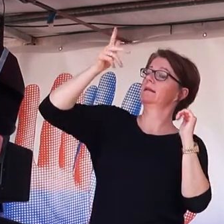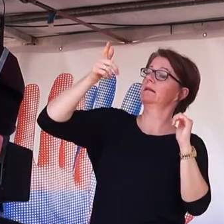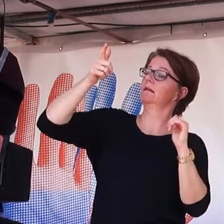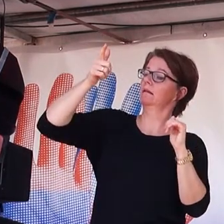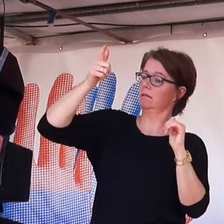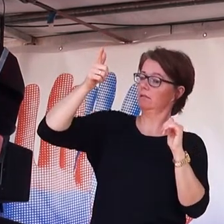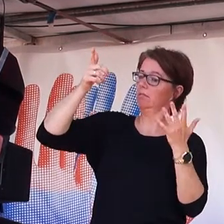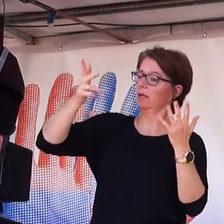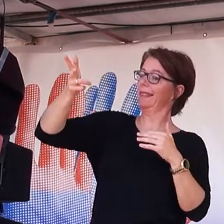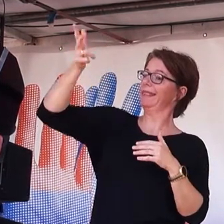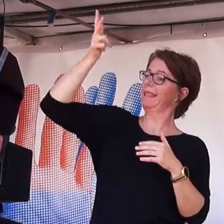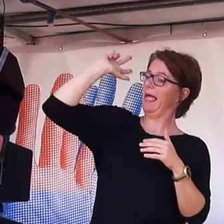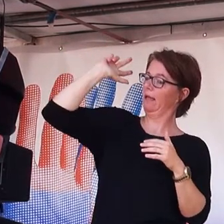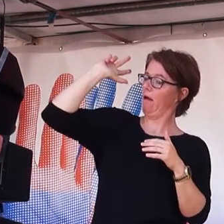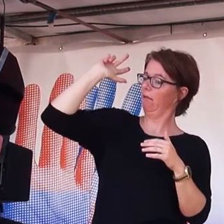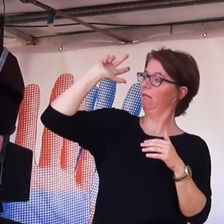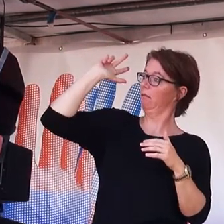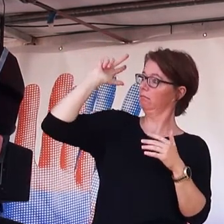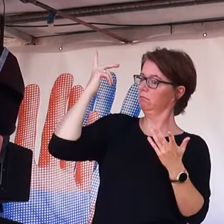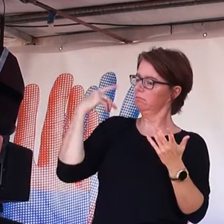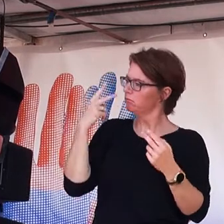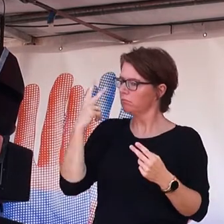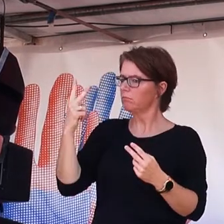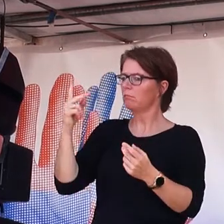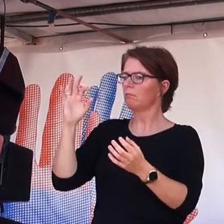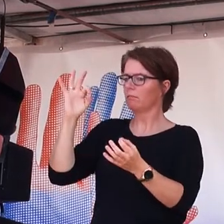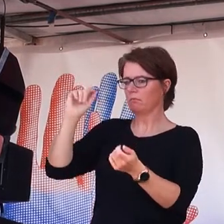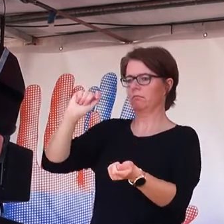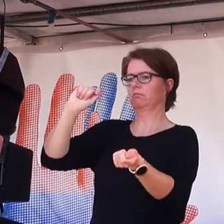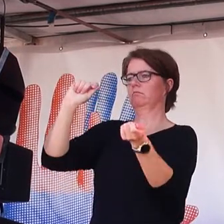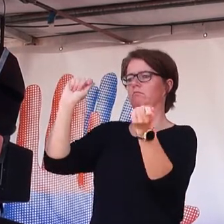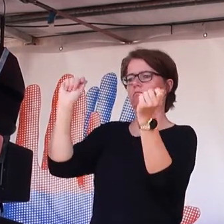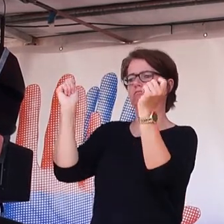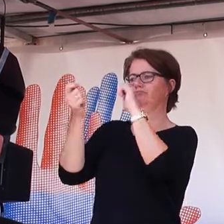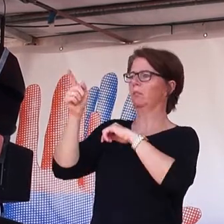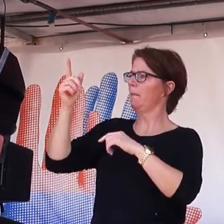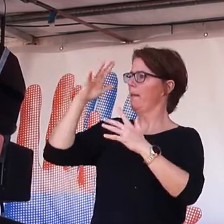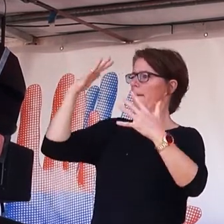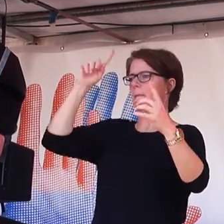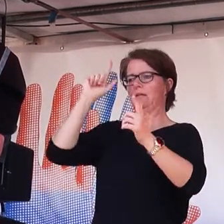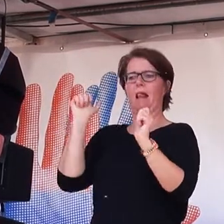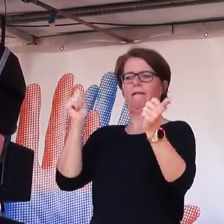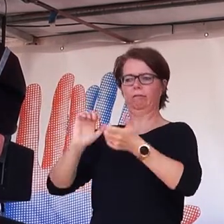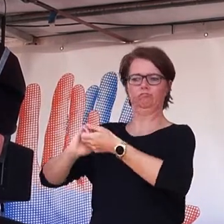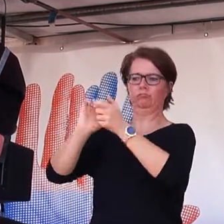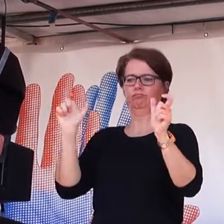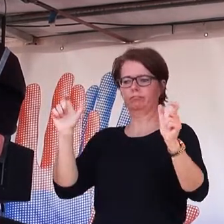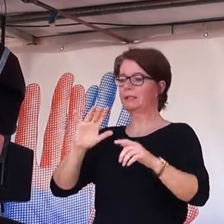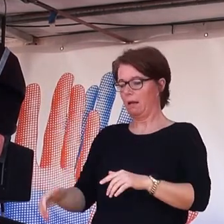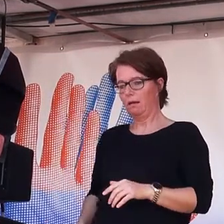geschützt. Muttis, Omis, Familien sind da und haben uns mit nichts beworfen, außer mit Blumen und mit Freude.